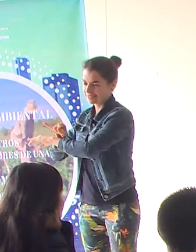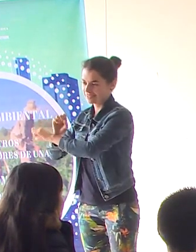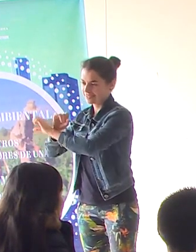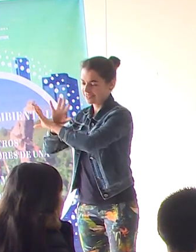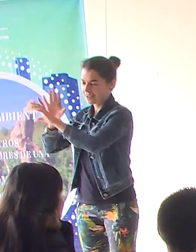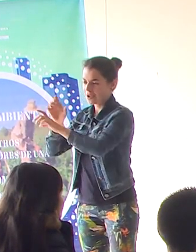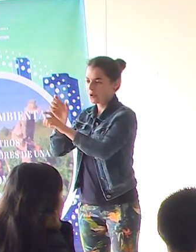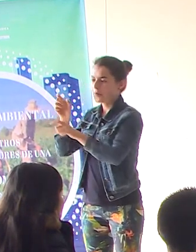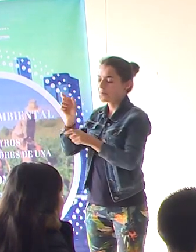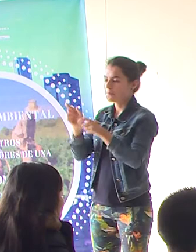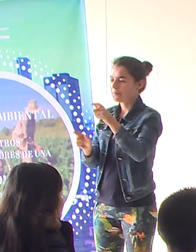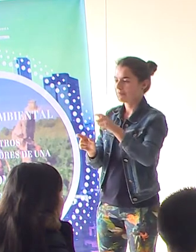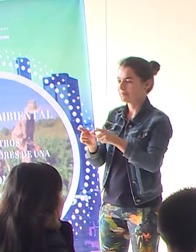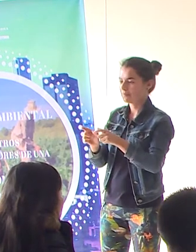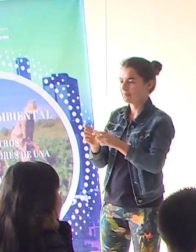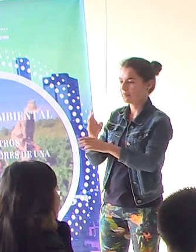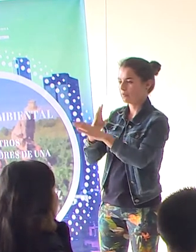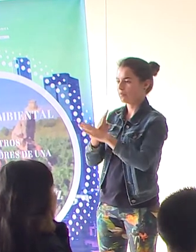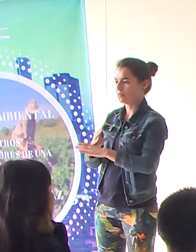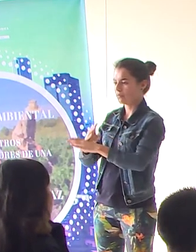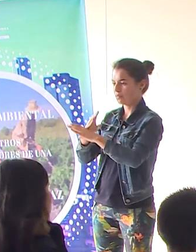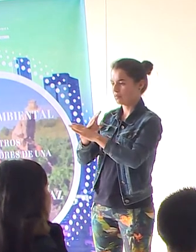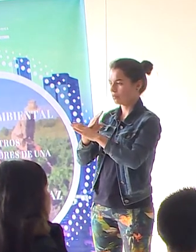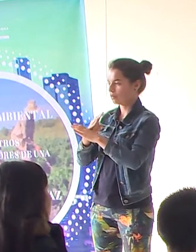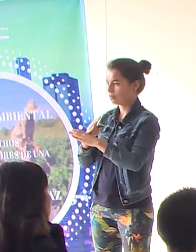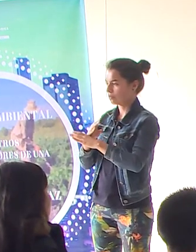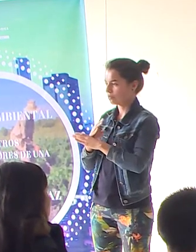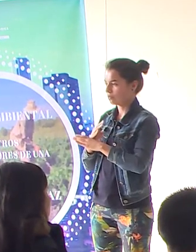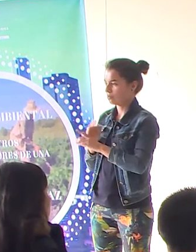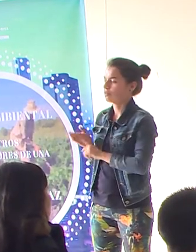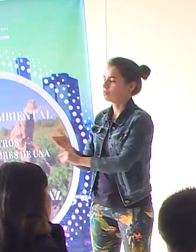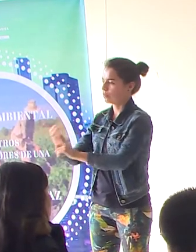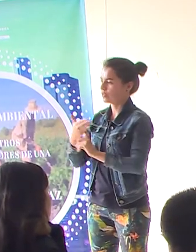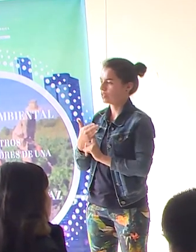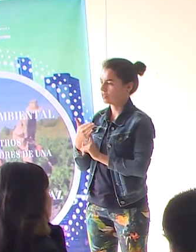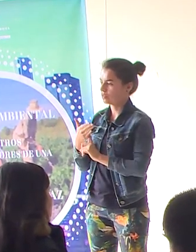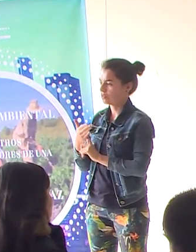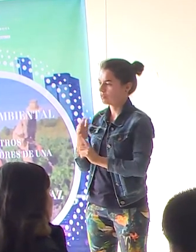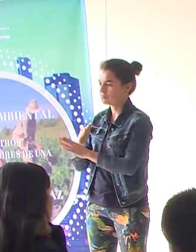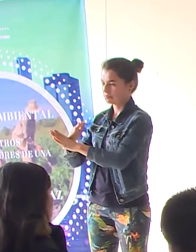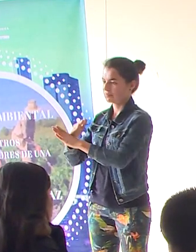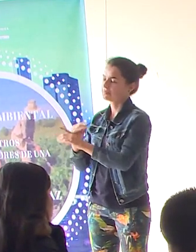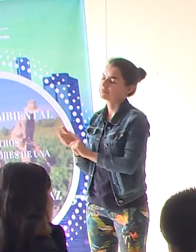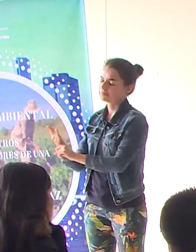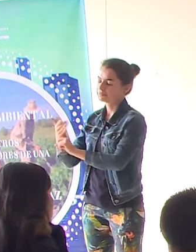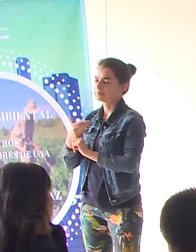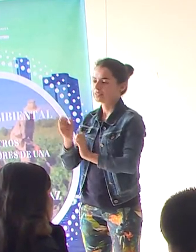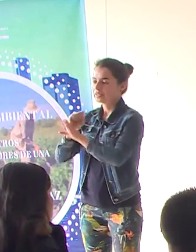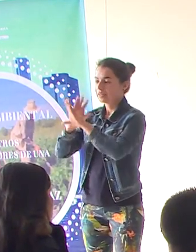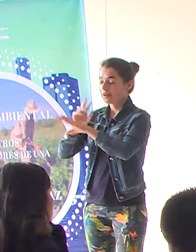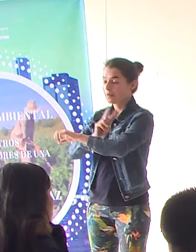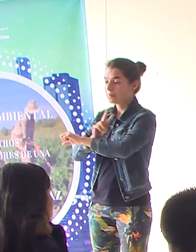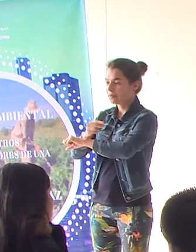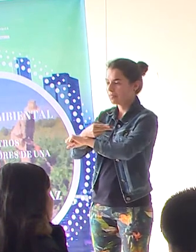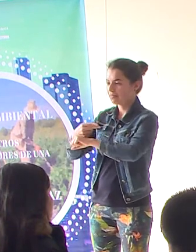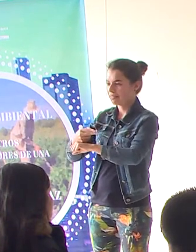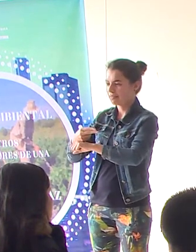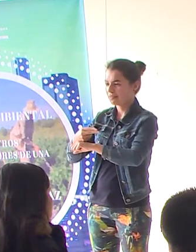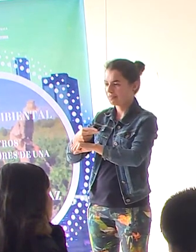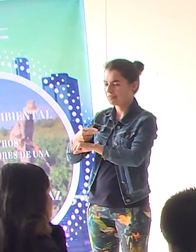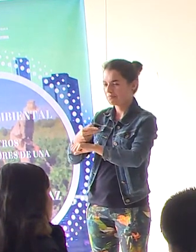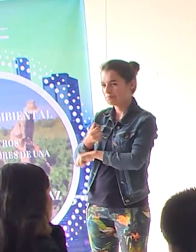de sólo para que se desarrollen esos suelos hay especulación en términos de que no digamos las cifras sobre las cuales se